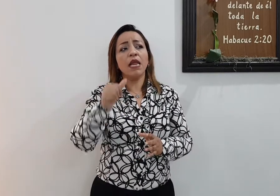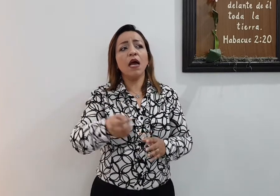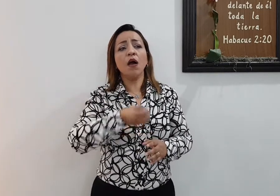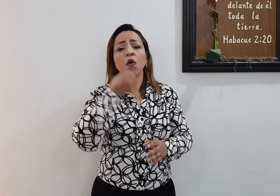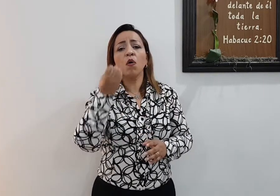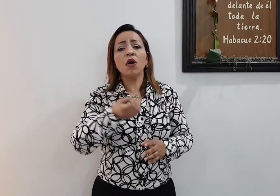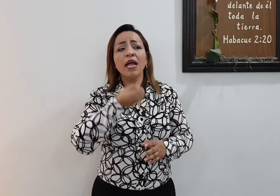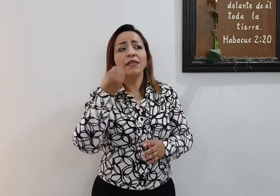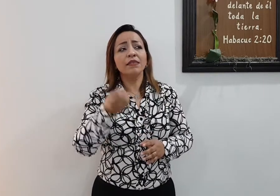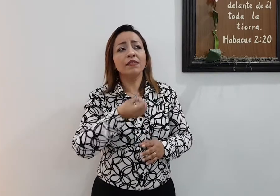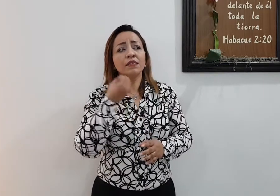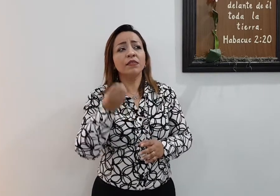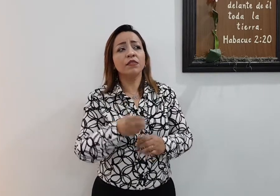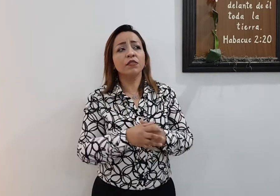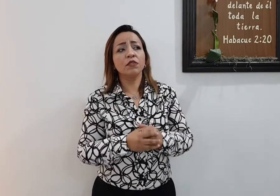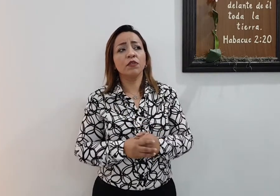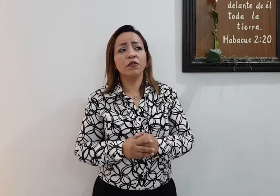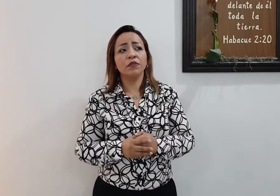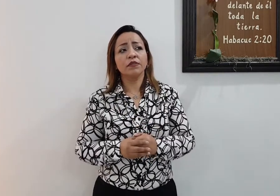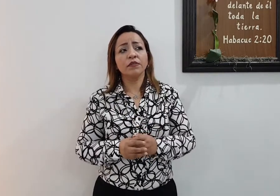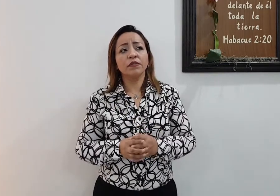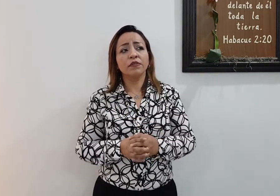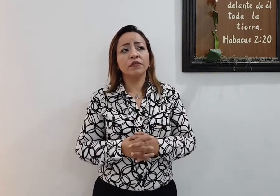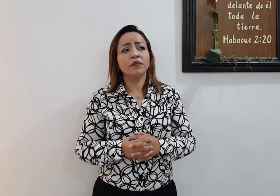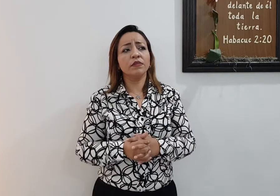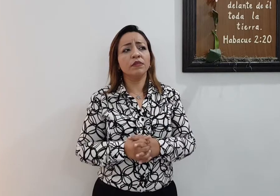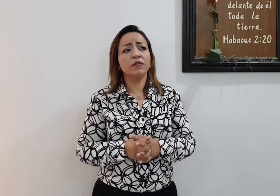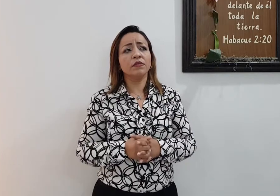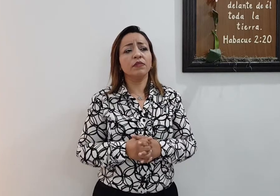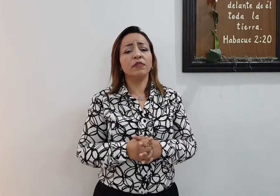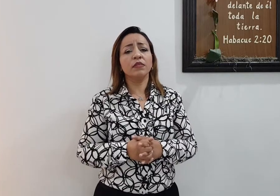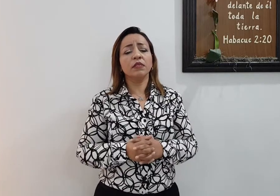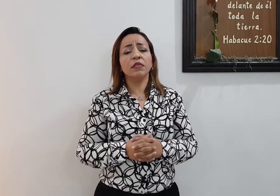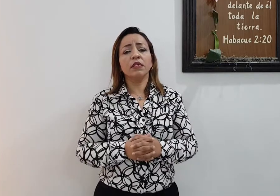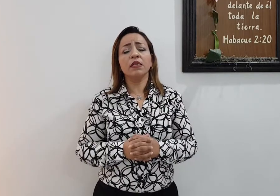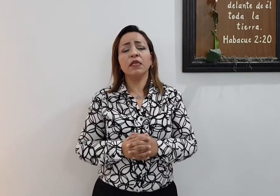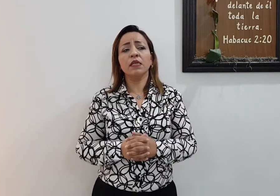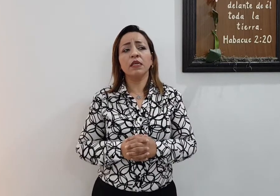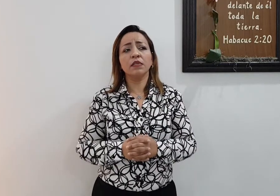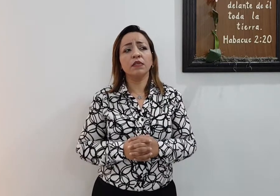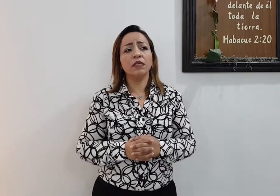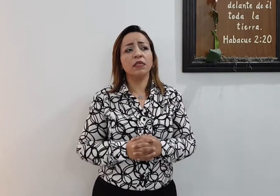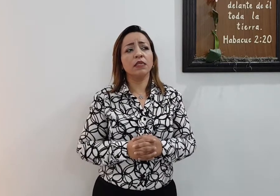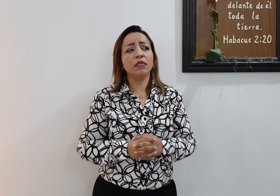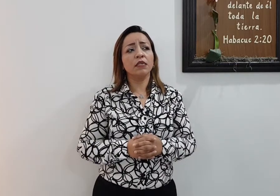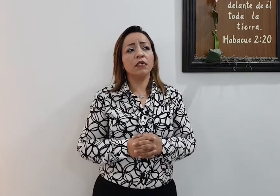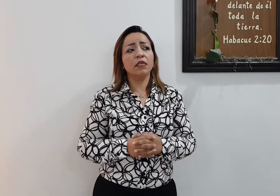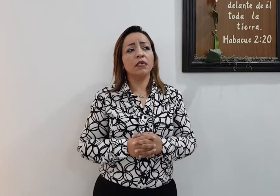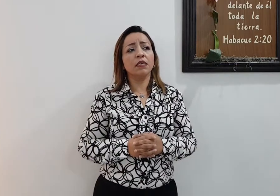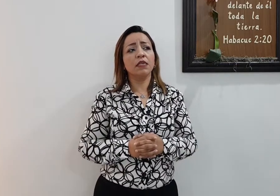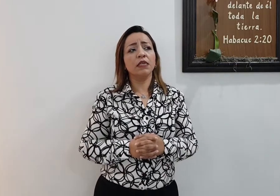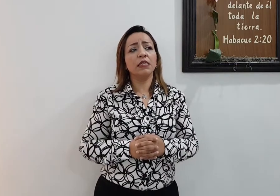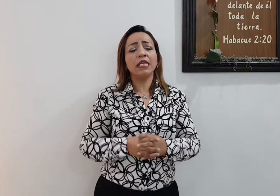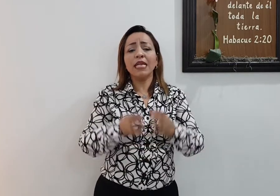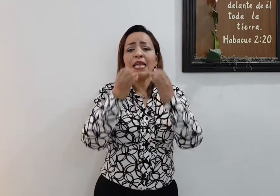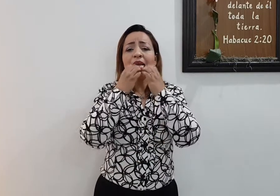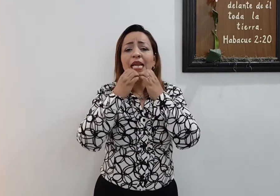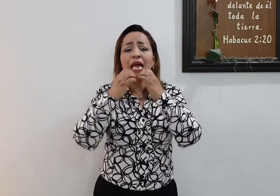lucha. O la música del santo que agoniza y duerme en Jesús. Pero la oración es estar